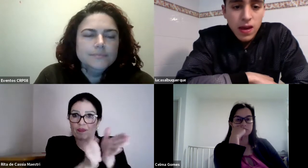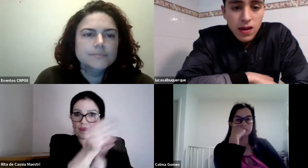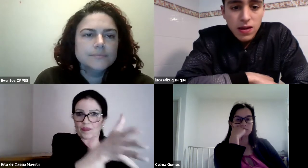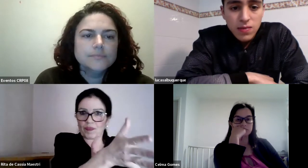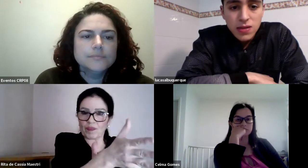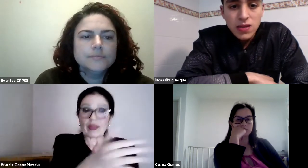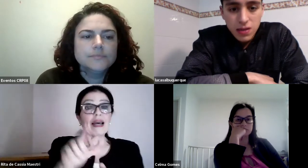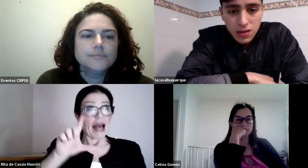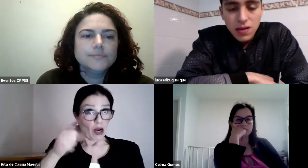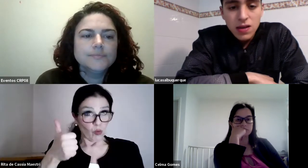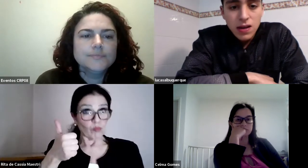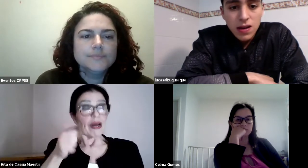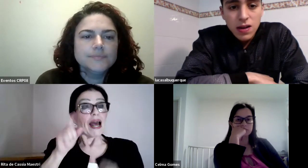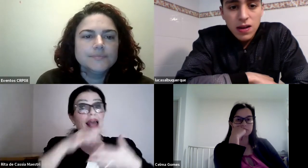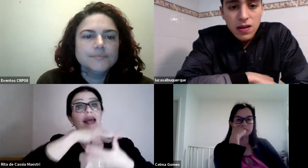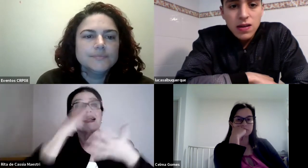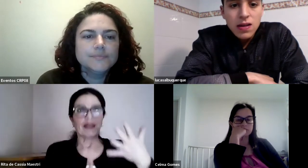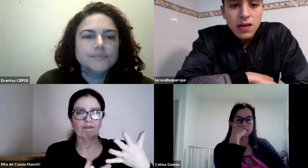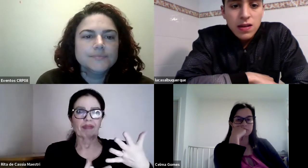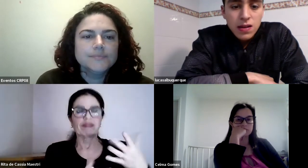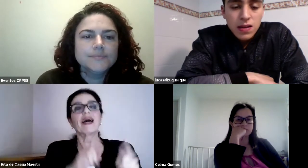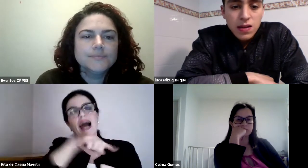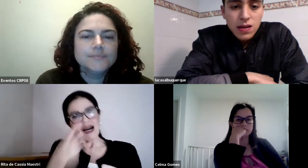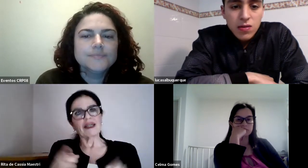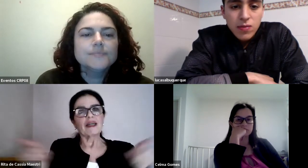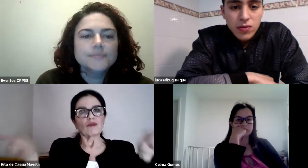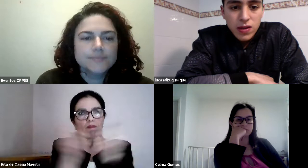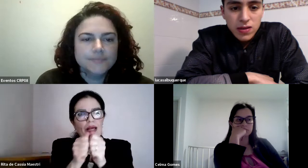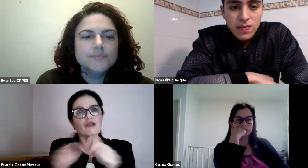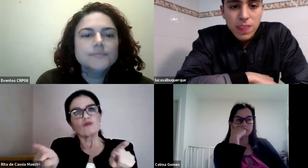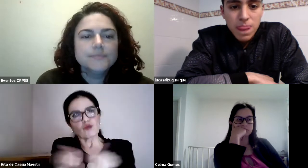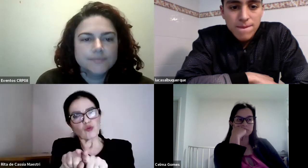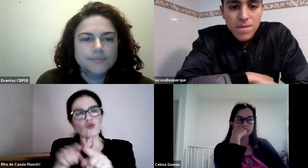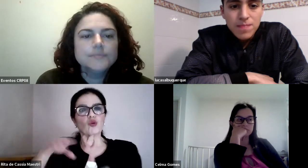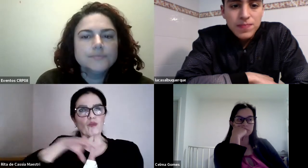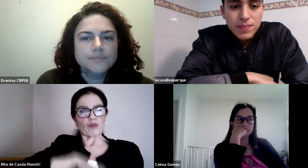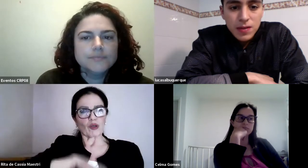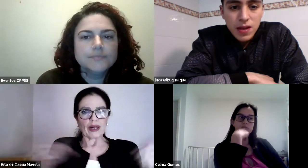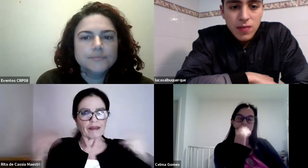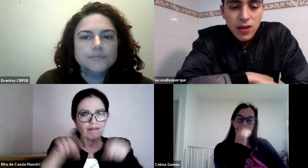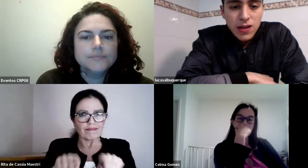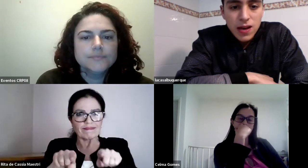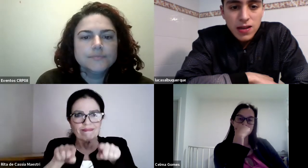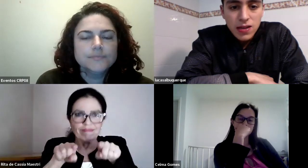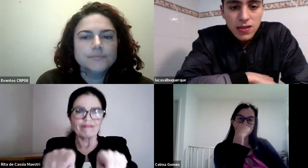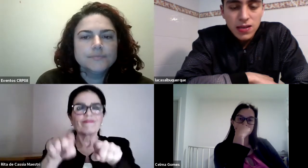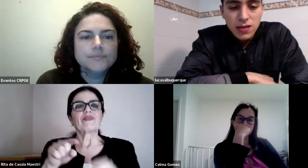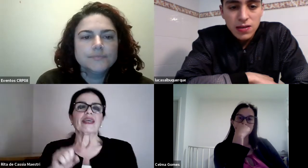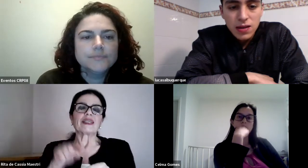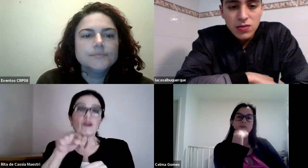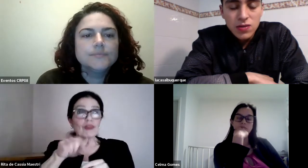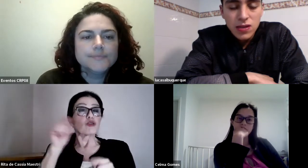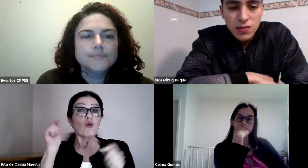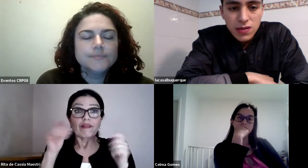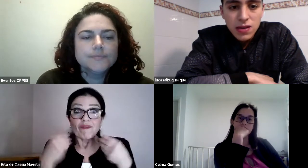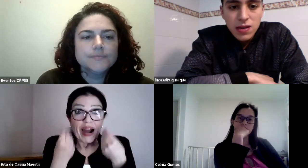objetivo é a Libras e a língua portuguesa. na modalidade escrita,